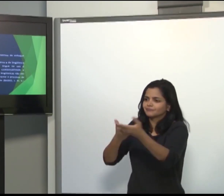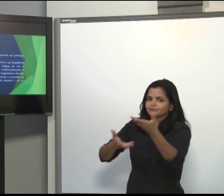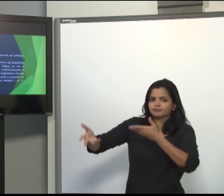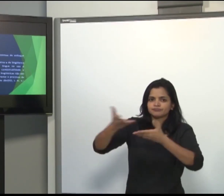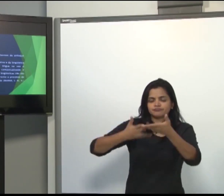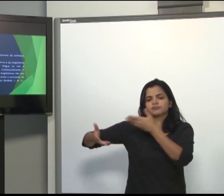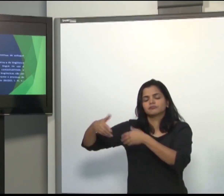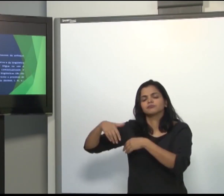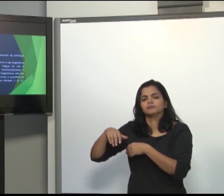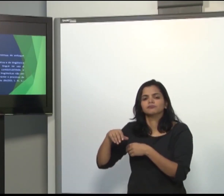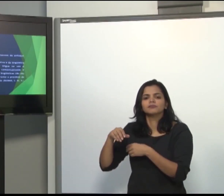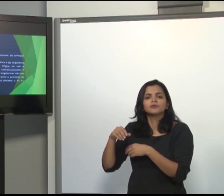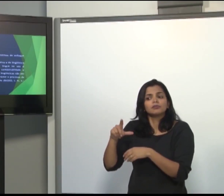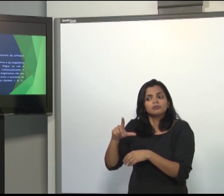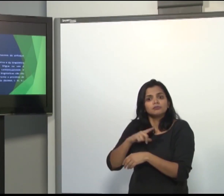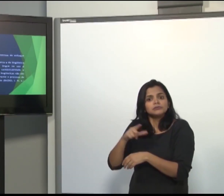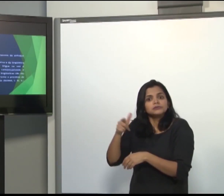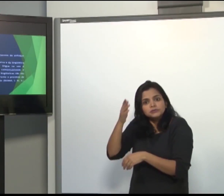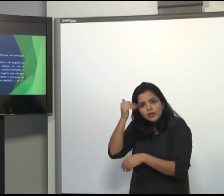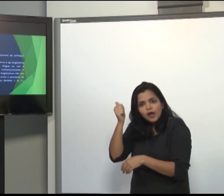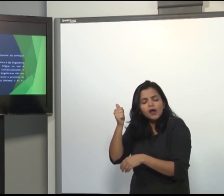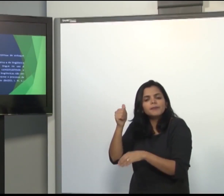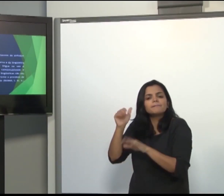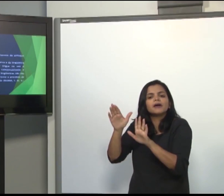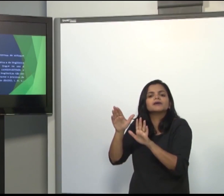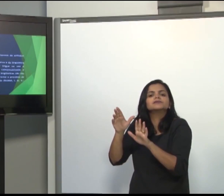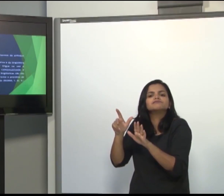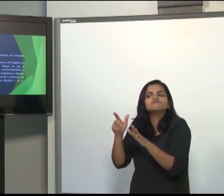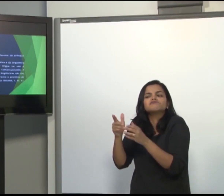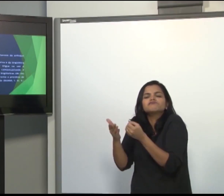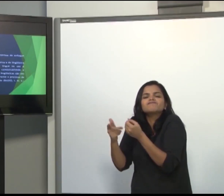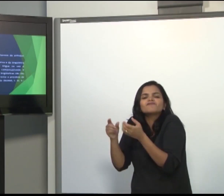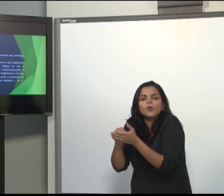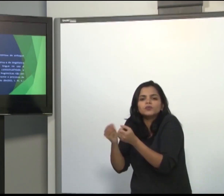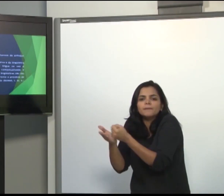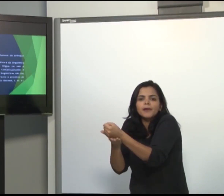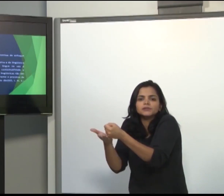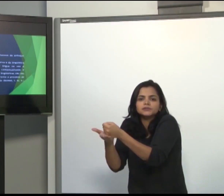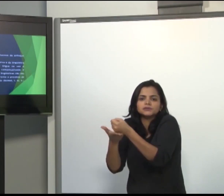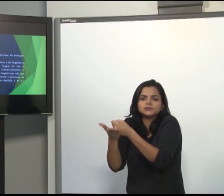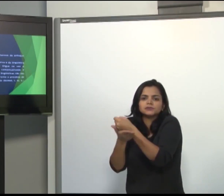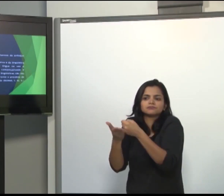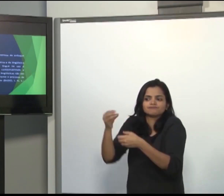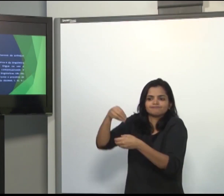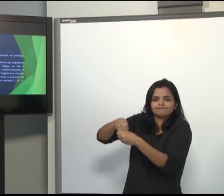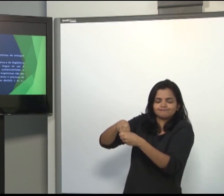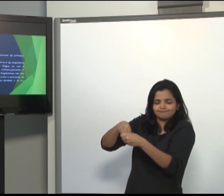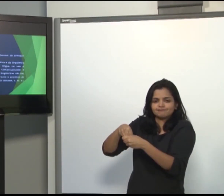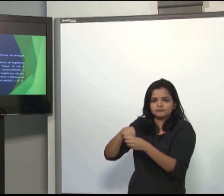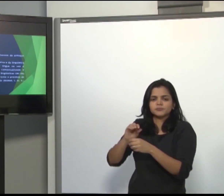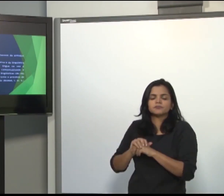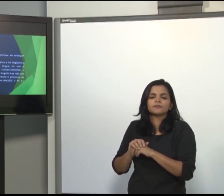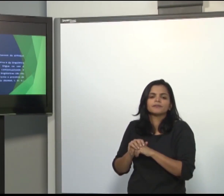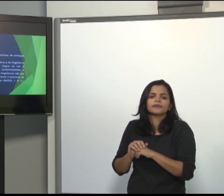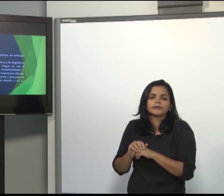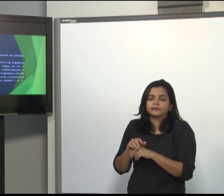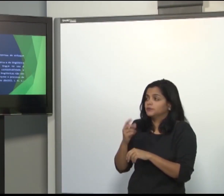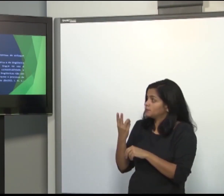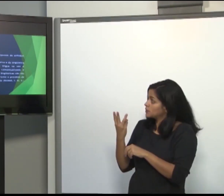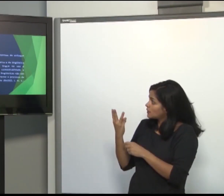de interação? Sim, mas o que vai embasar esse ensino? Temos